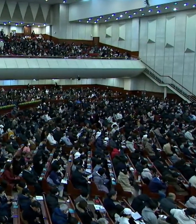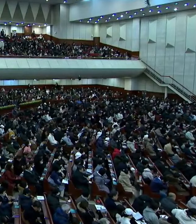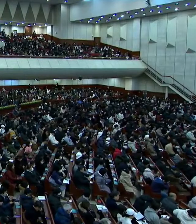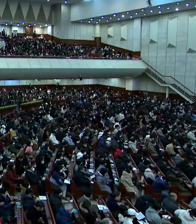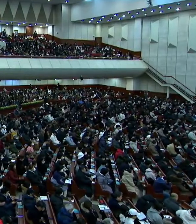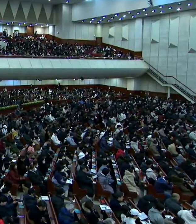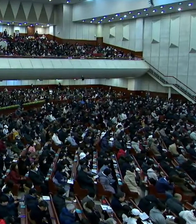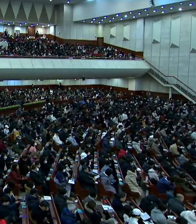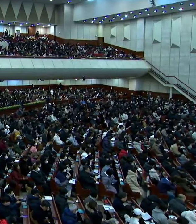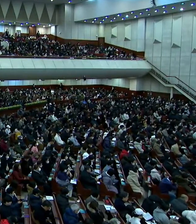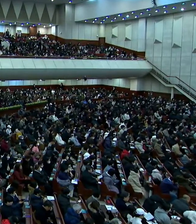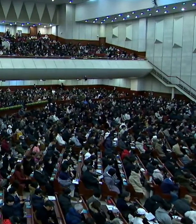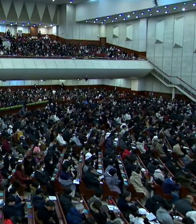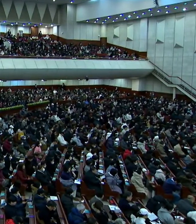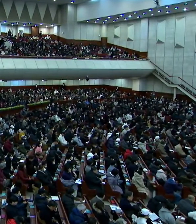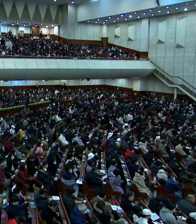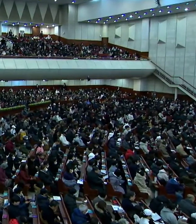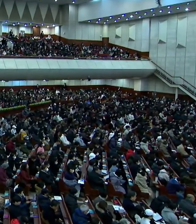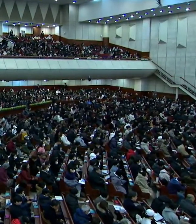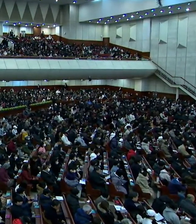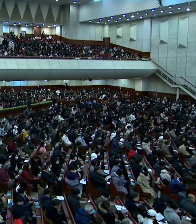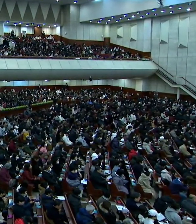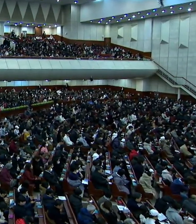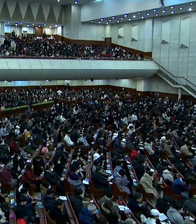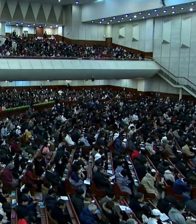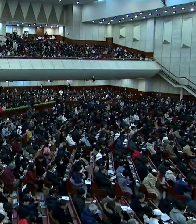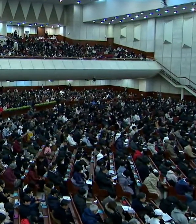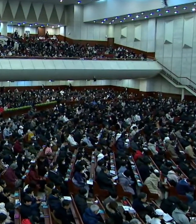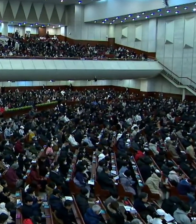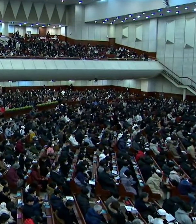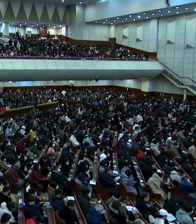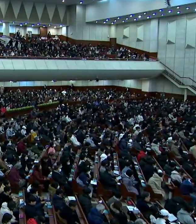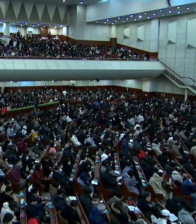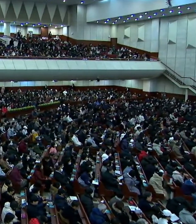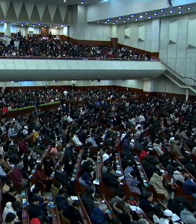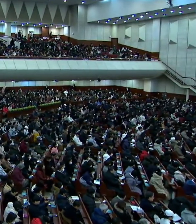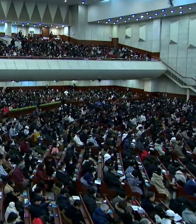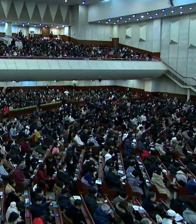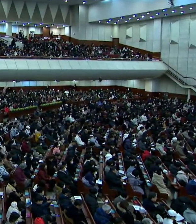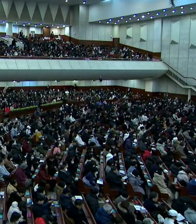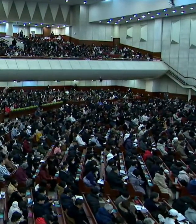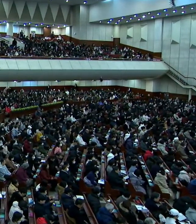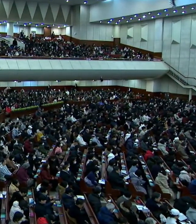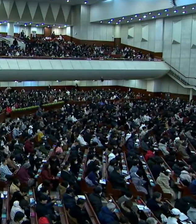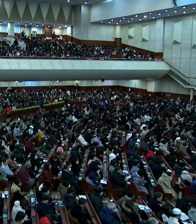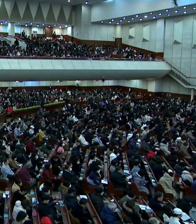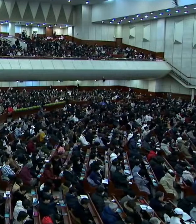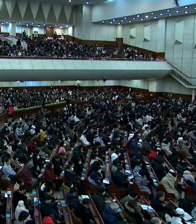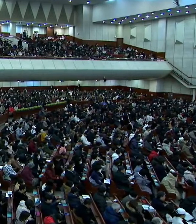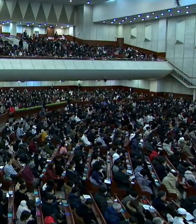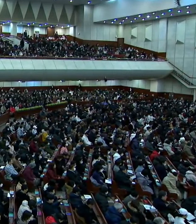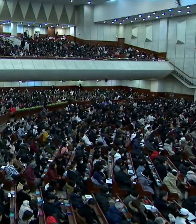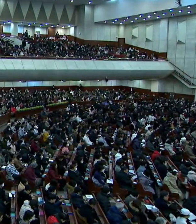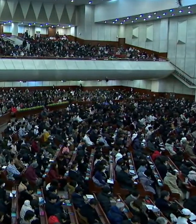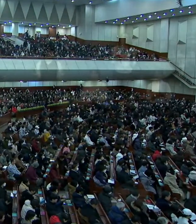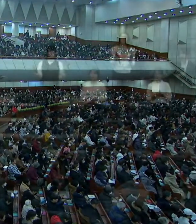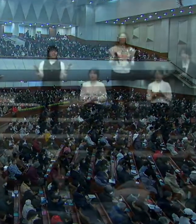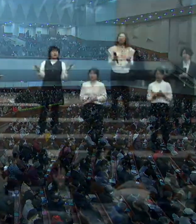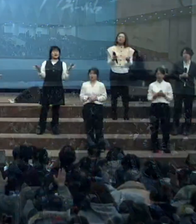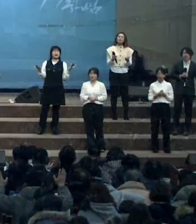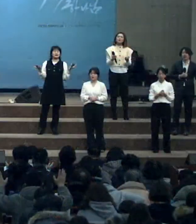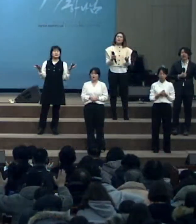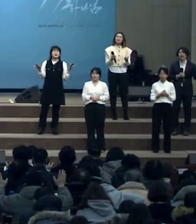말미암아 우리 심령이 주를 채워주기를 간절히 원하오니 주여 말씀하여 주시옵고 주여 폭포수와